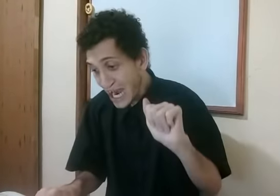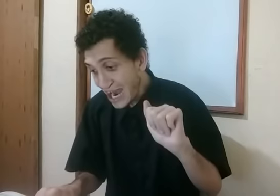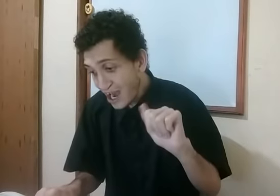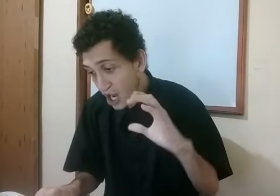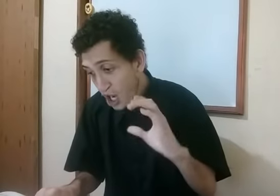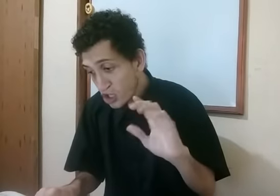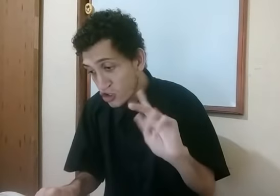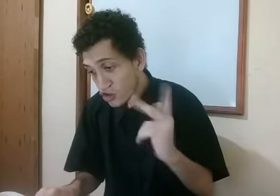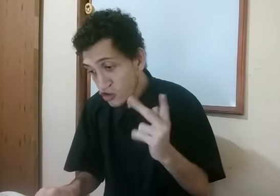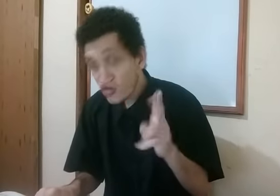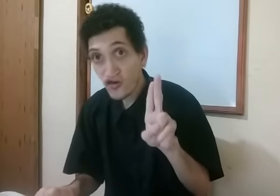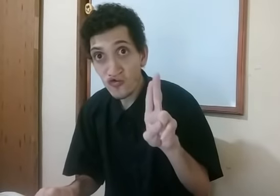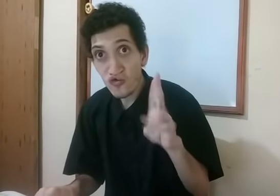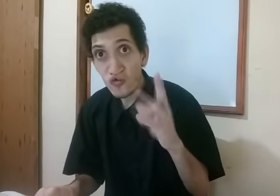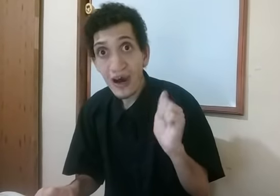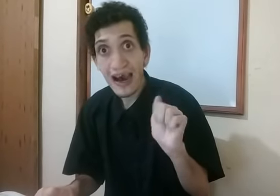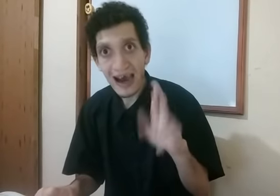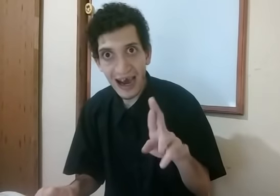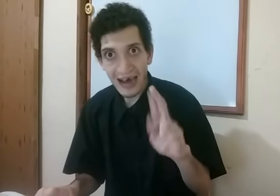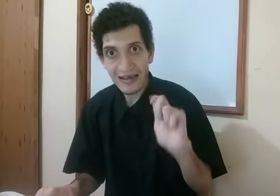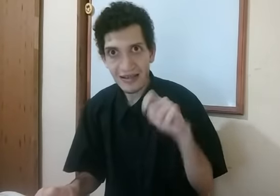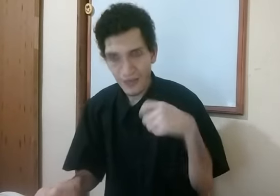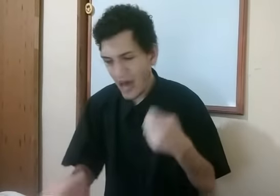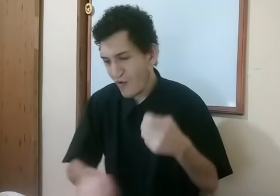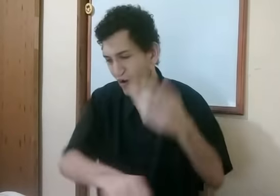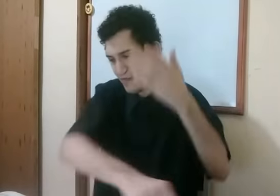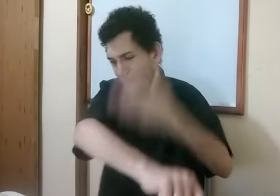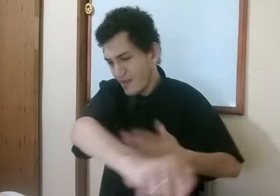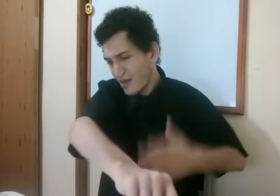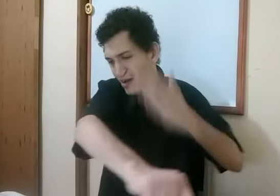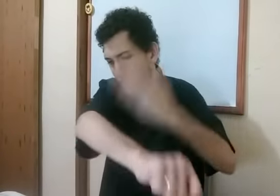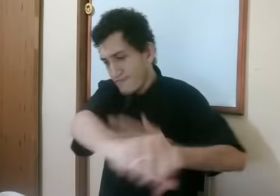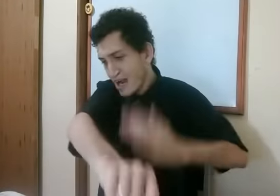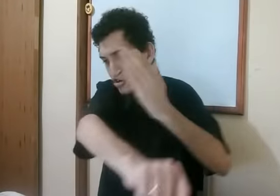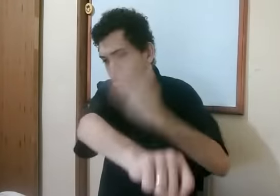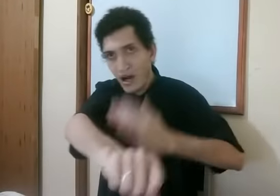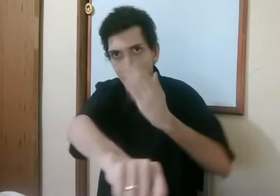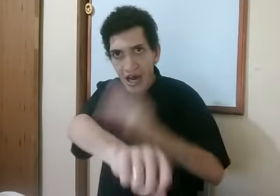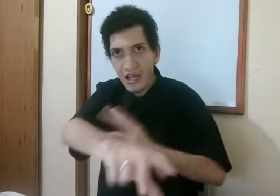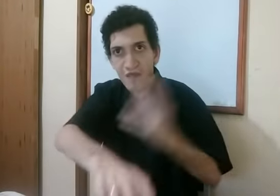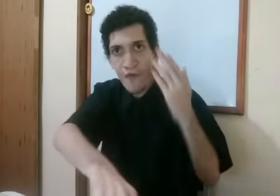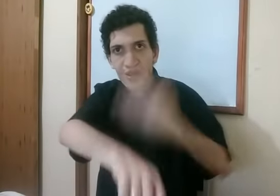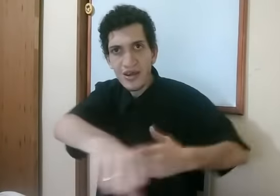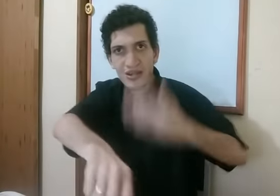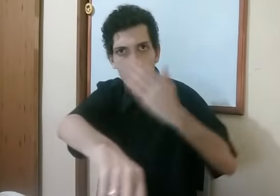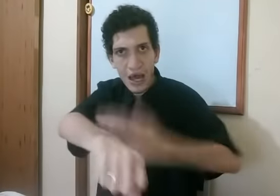Na. Su. A. Sinal, ó. Laço A. Igual Peris lá.